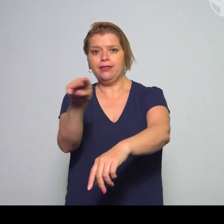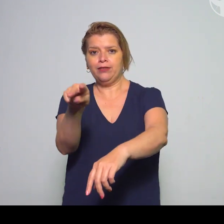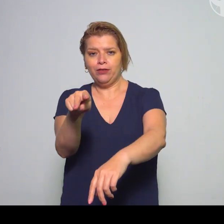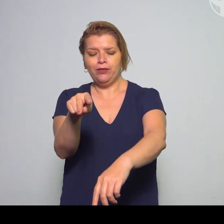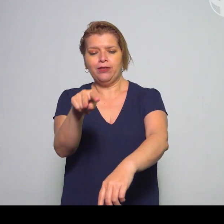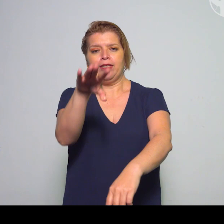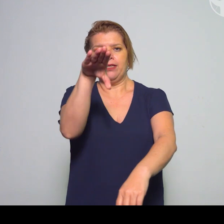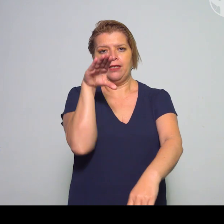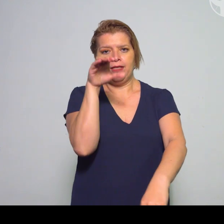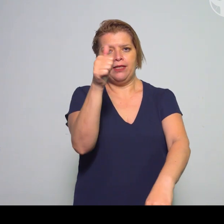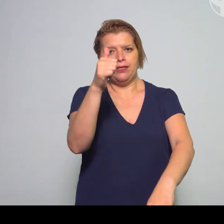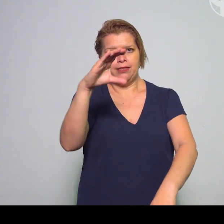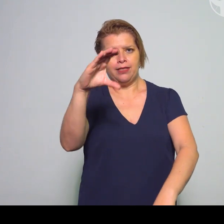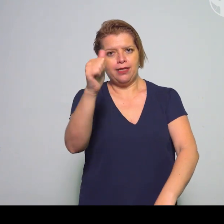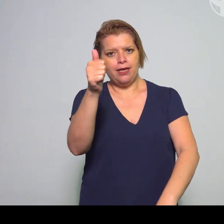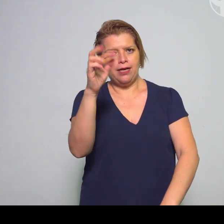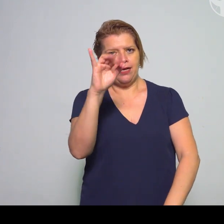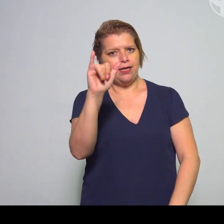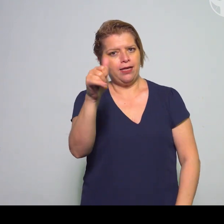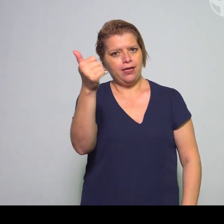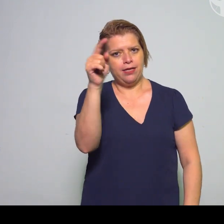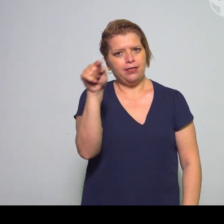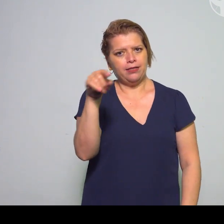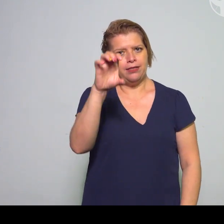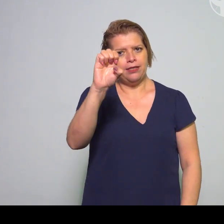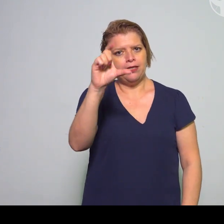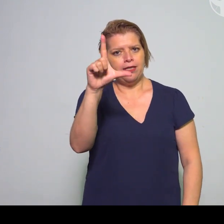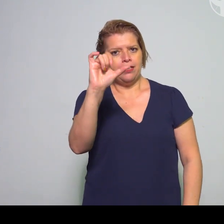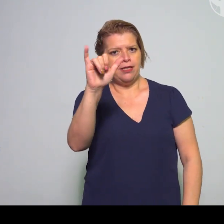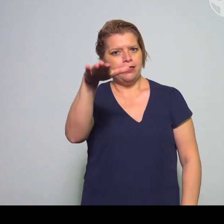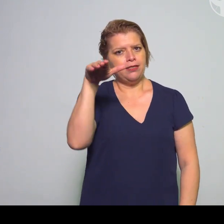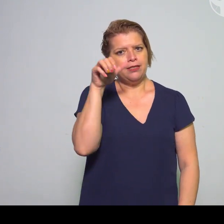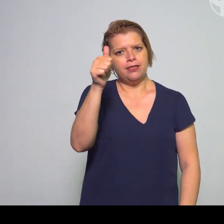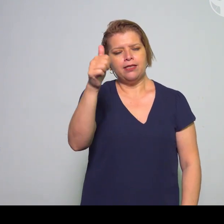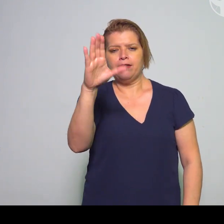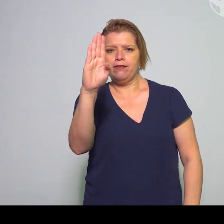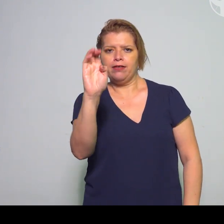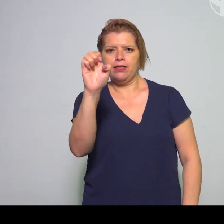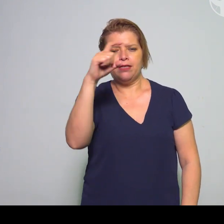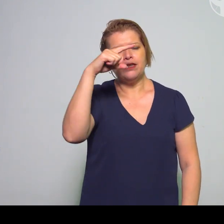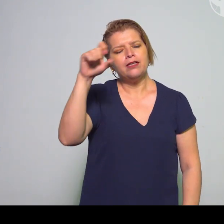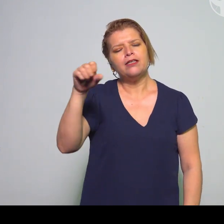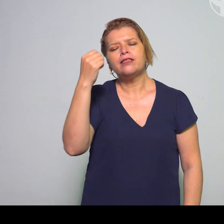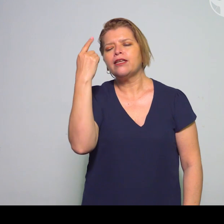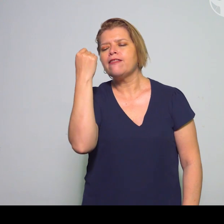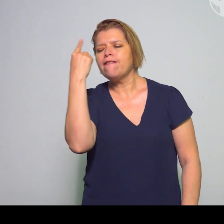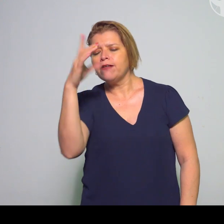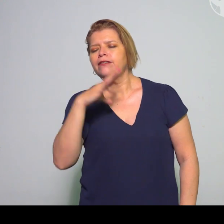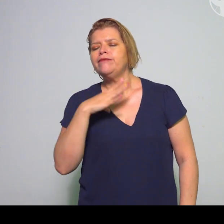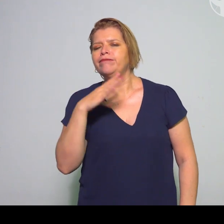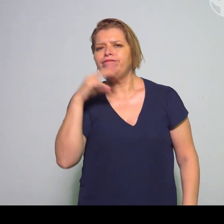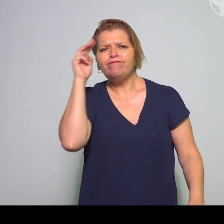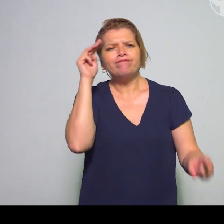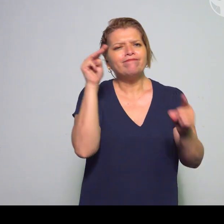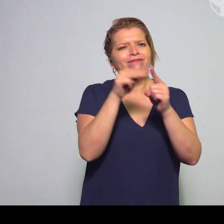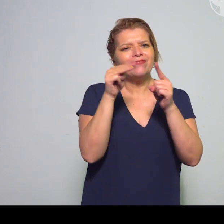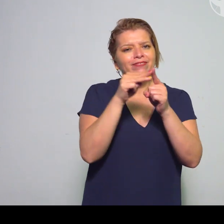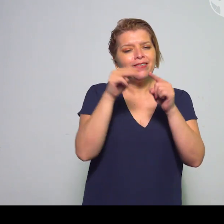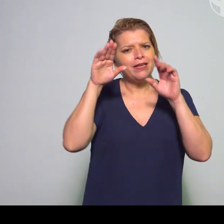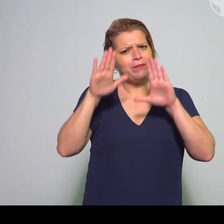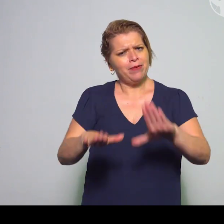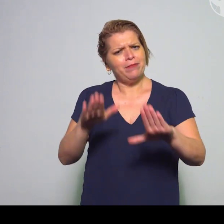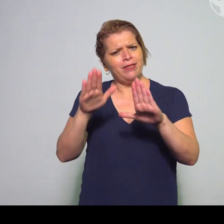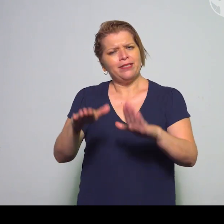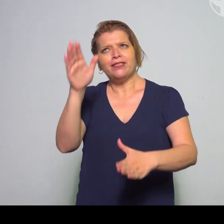historia de Zacarías y Elizabeth. Ellos no podían tener hijos, pero entendieron que había un propósito para que ellos se mantuvieran en